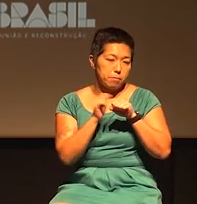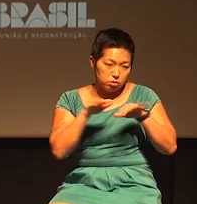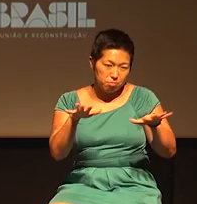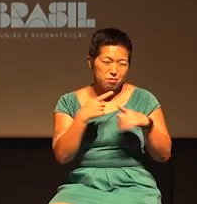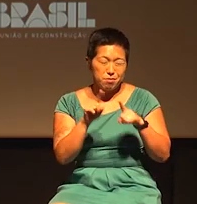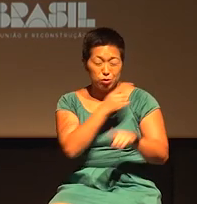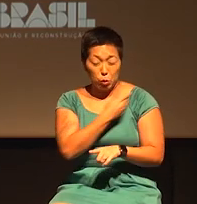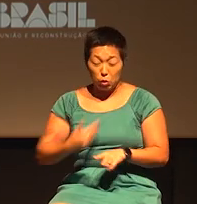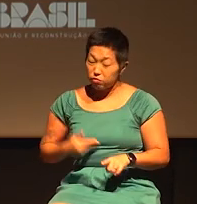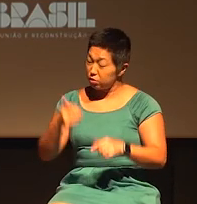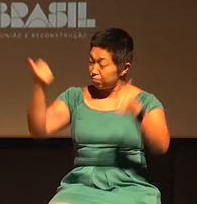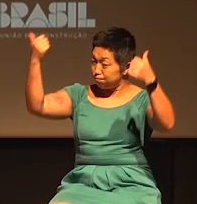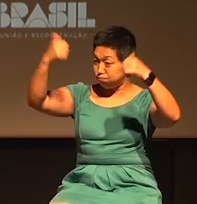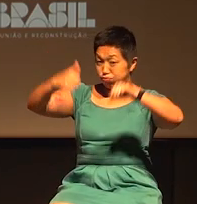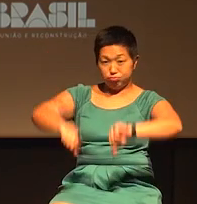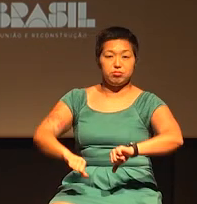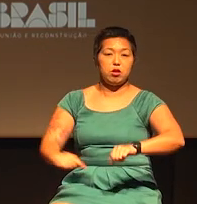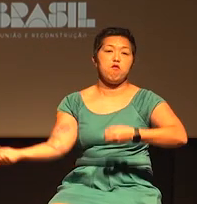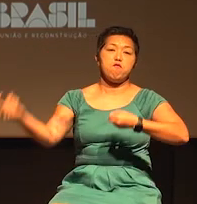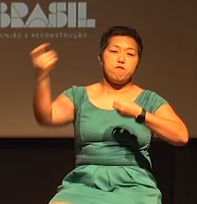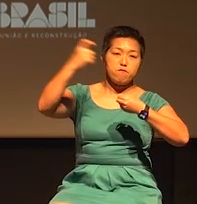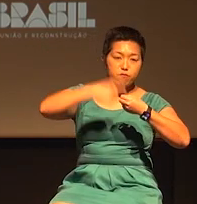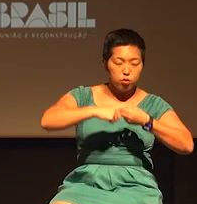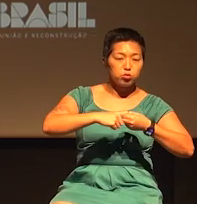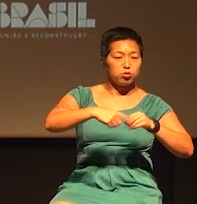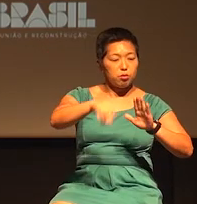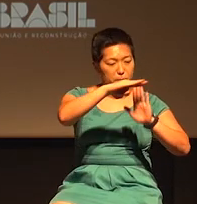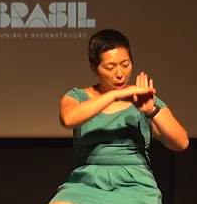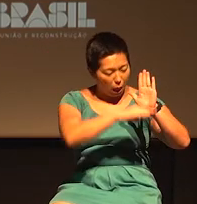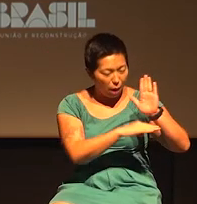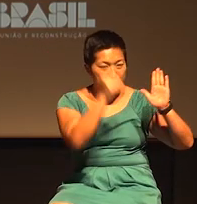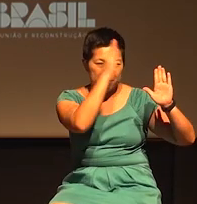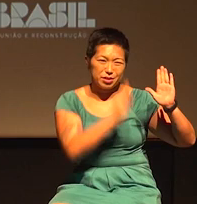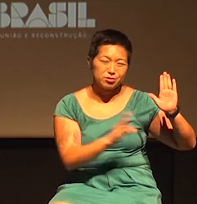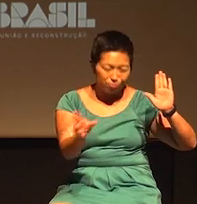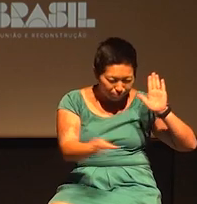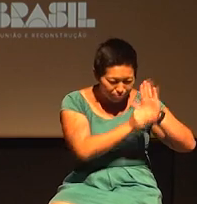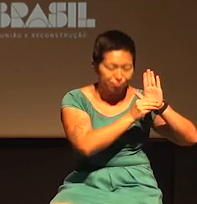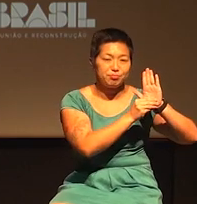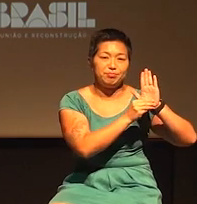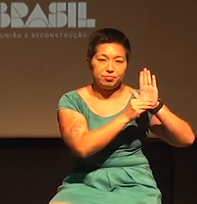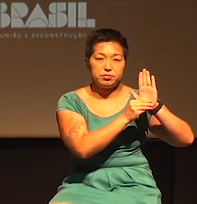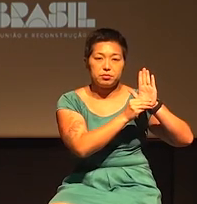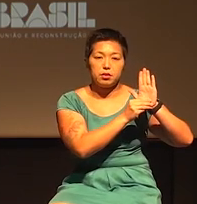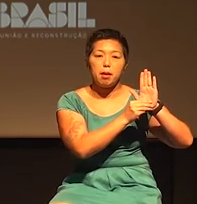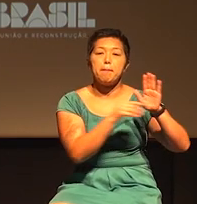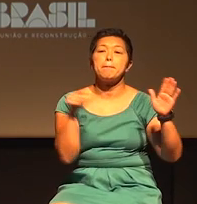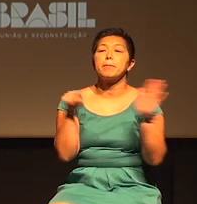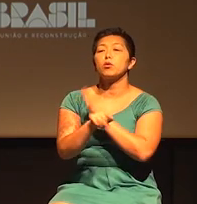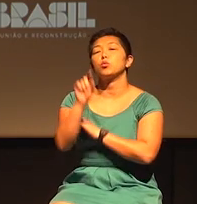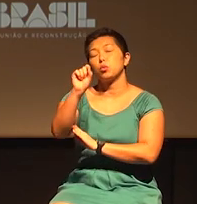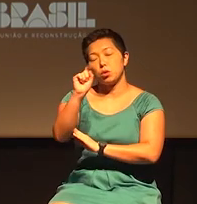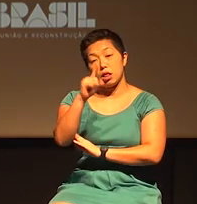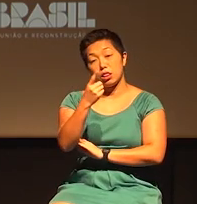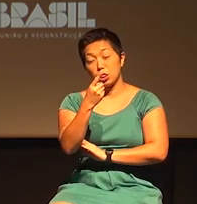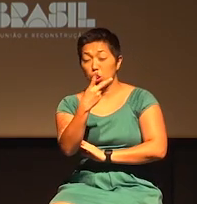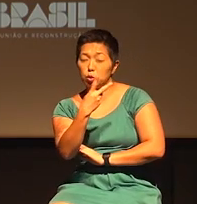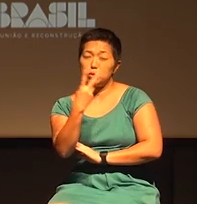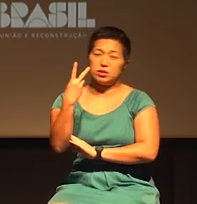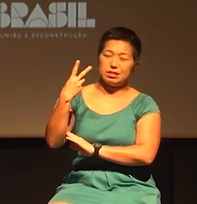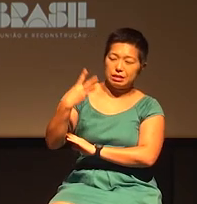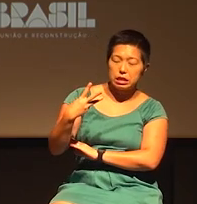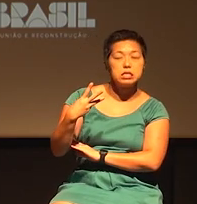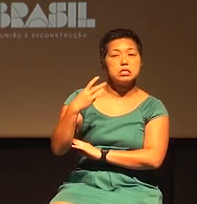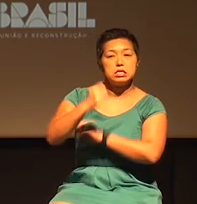desgoverno que voltou e colocar o Brasil nesse mapa da fome a minha pergunta é levaram 12 13 anos para que nós